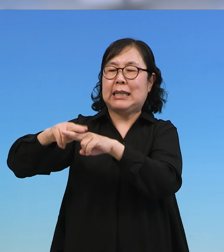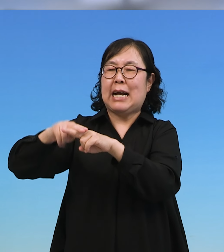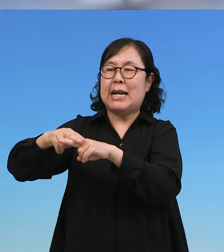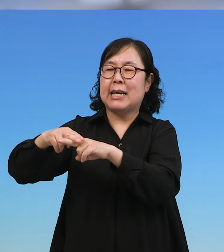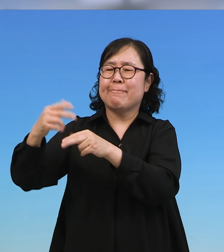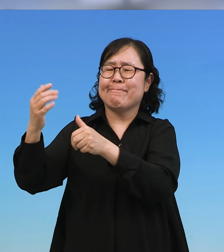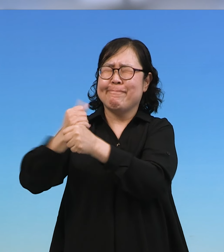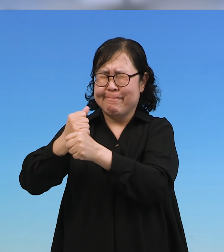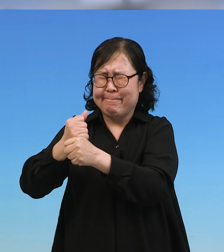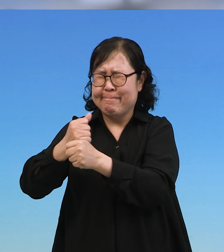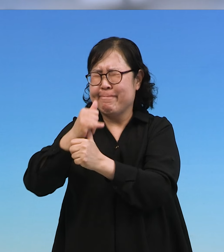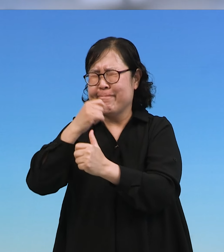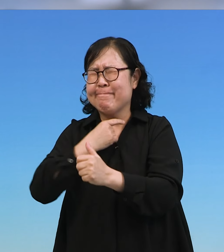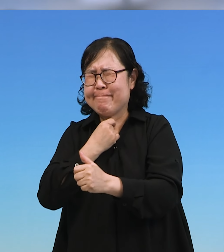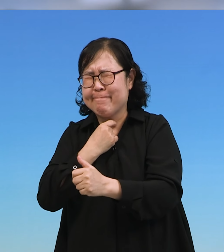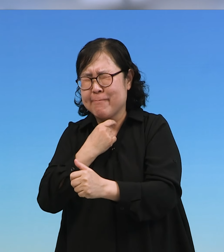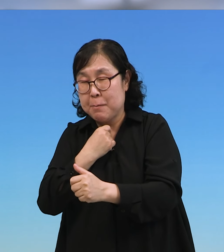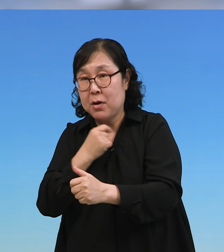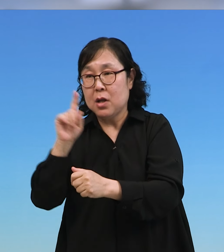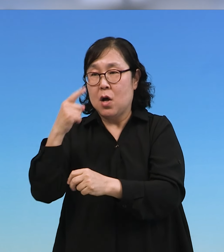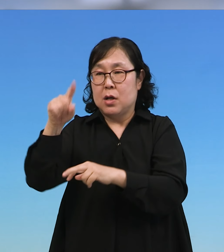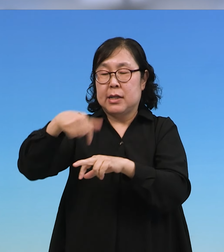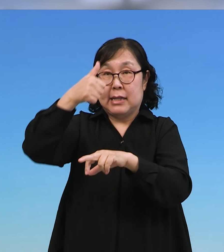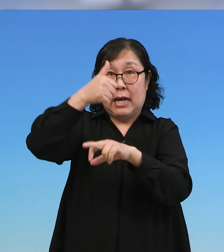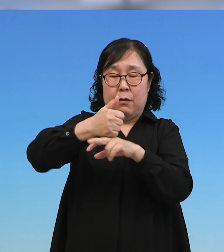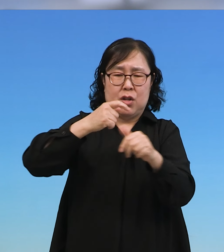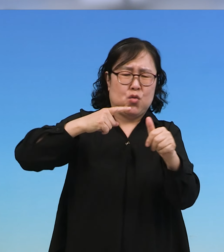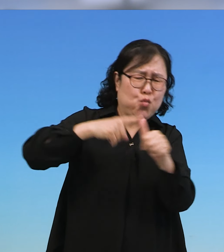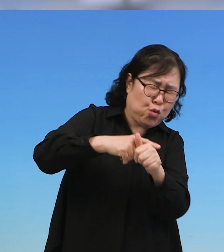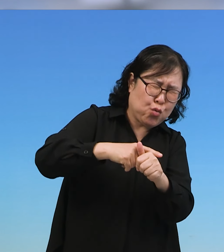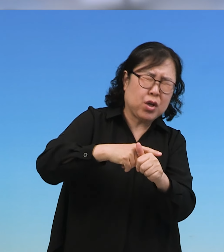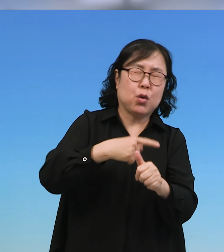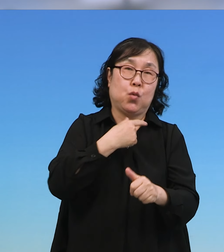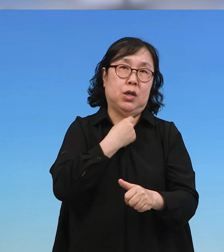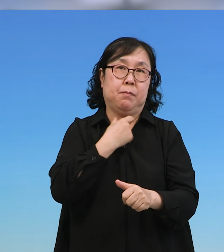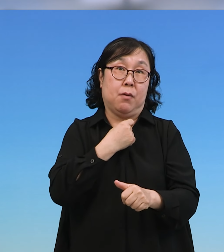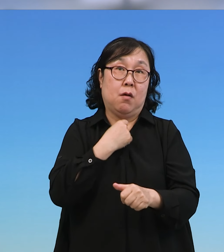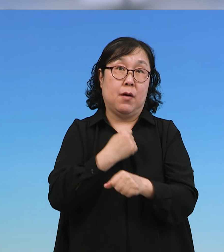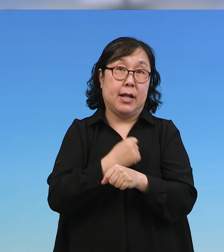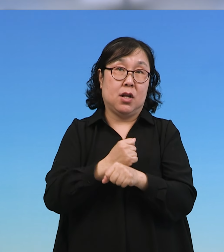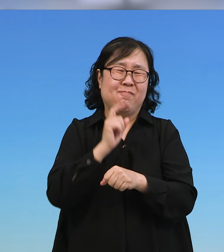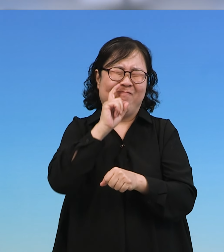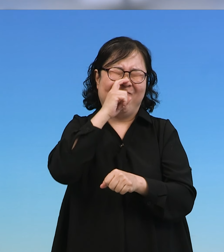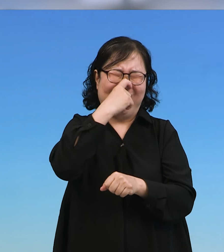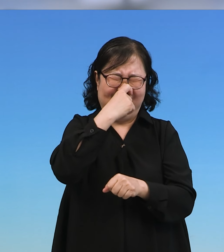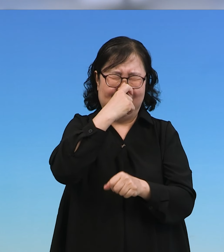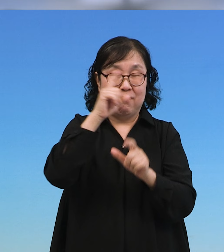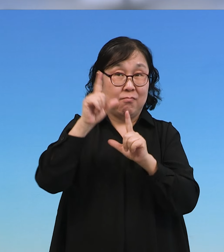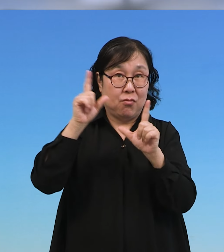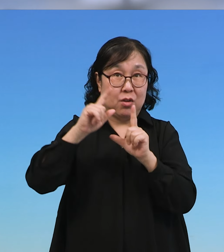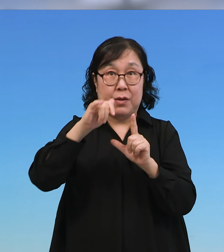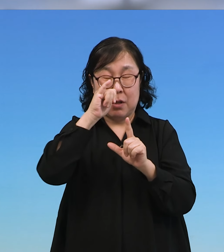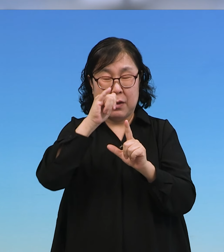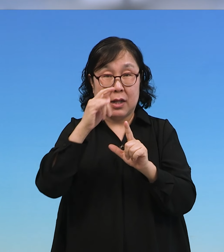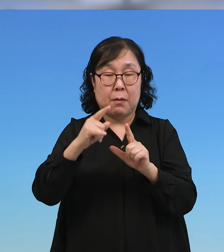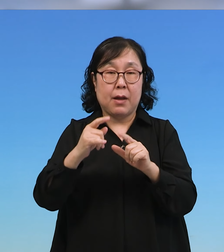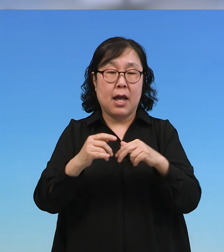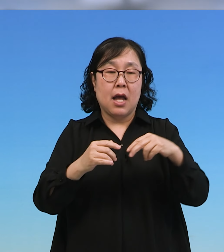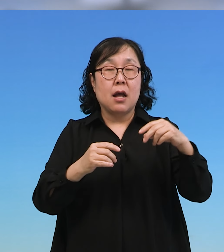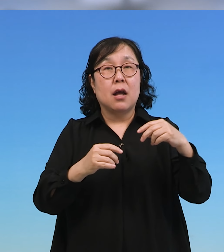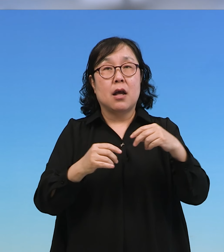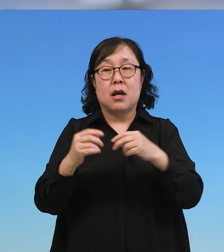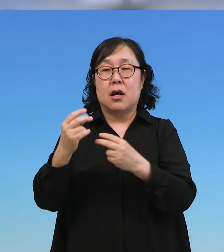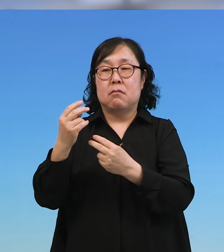잡아 죽이려고 그렇게 혈안이 되어 있는 추한 모습을 한 게 사울 왕이고요, 이 사울에 너무나